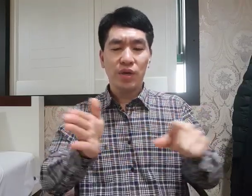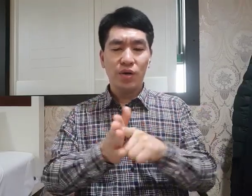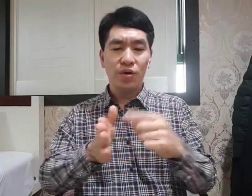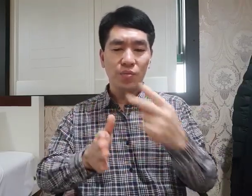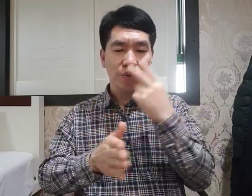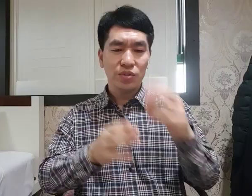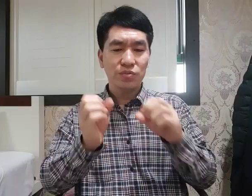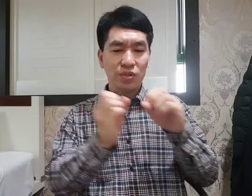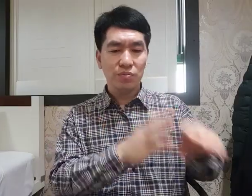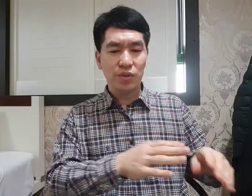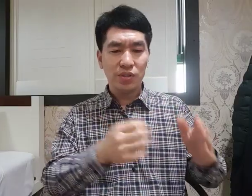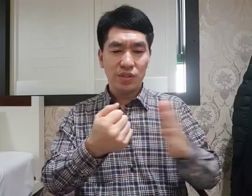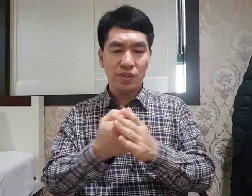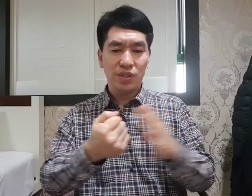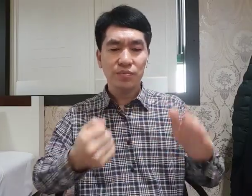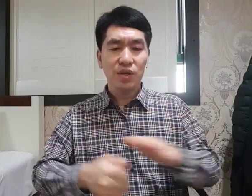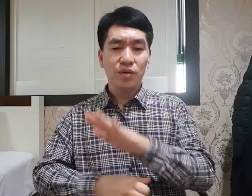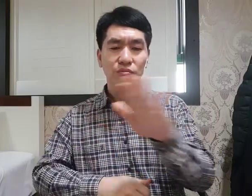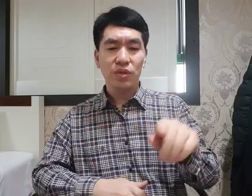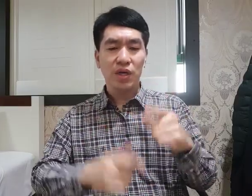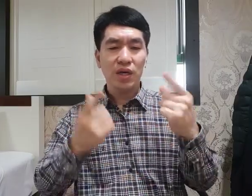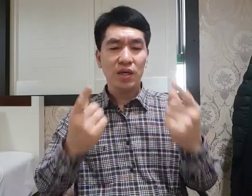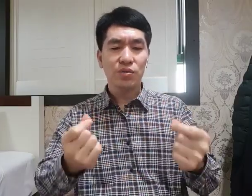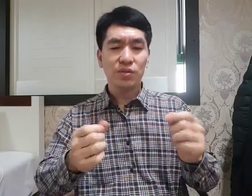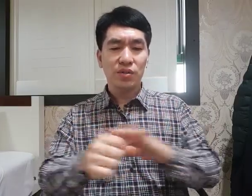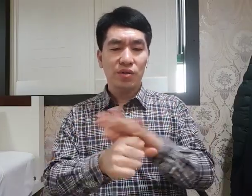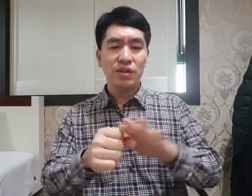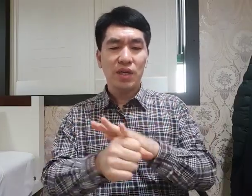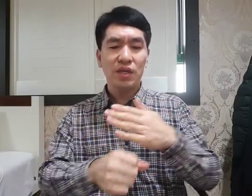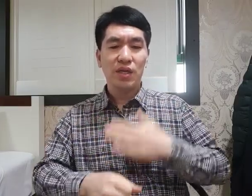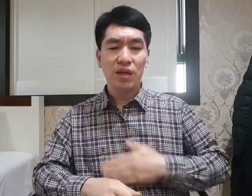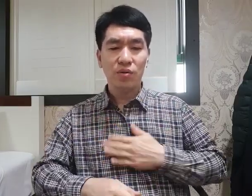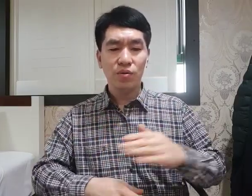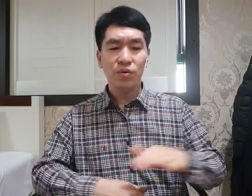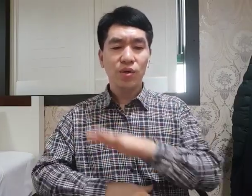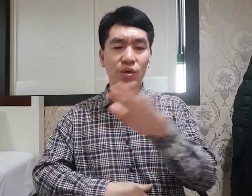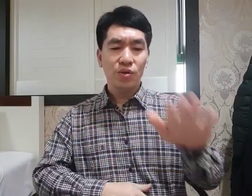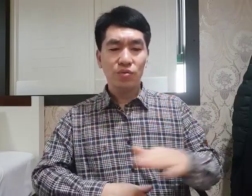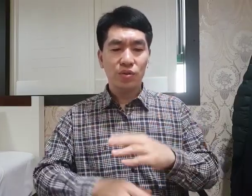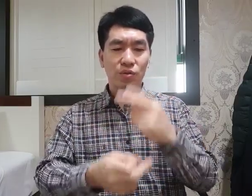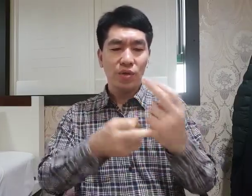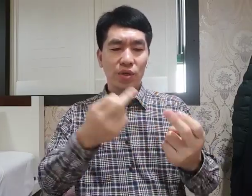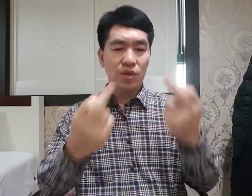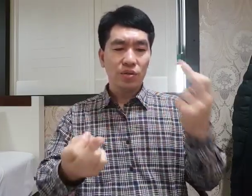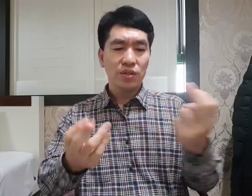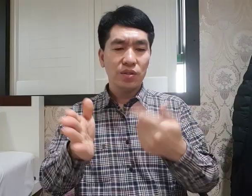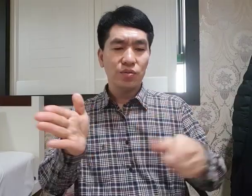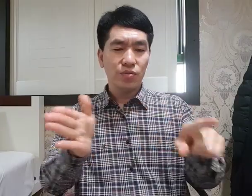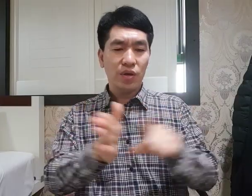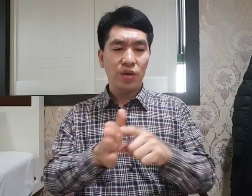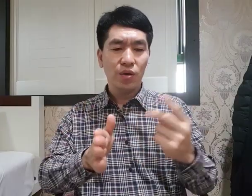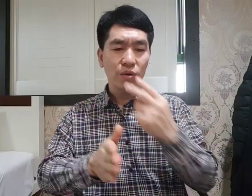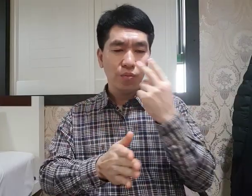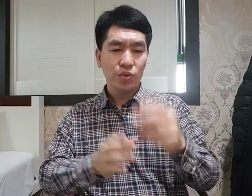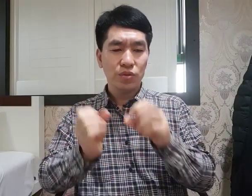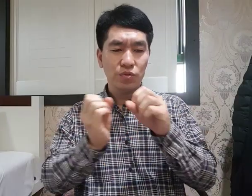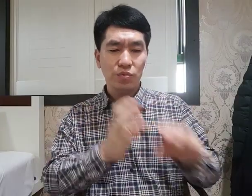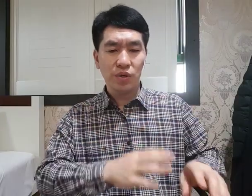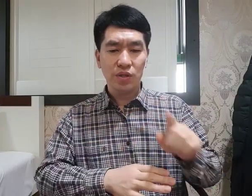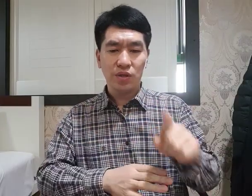위하여 목숨을 버리셨으니 우리가 이로써 사랑을 알고 우리도 형제들을 위하여 목숨을 버리는